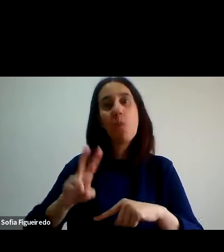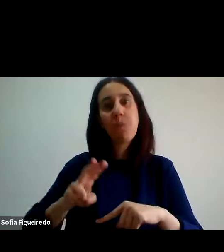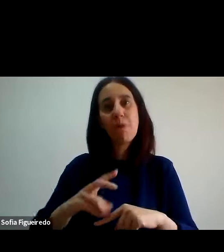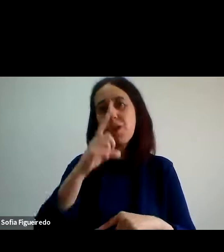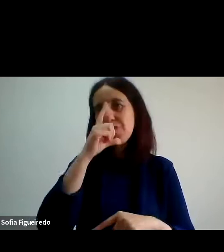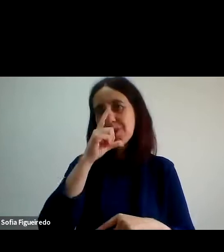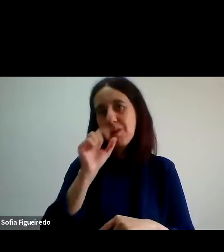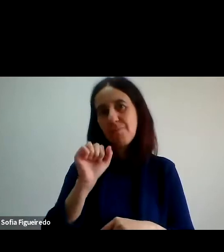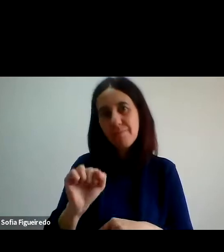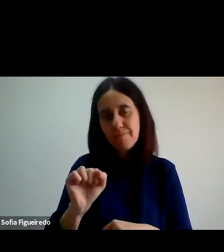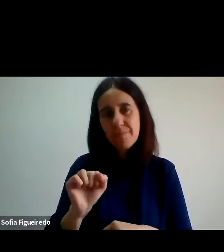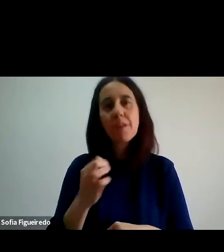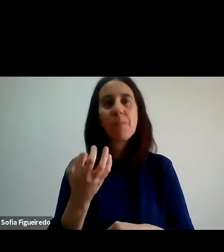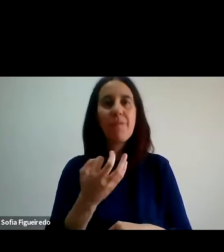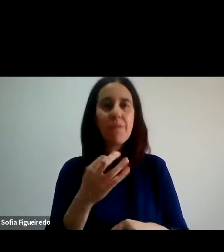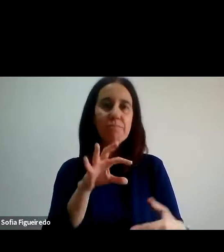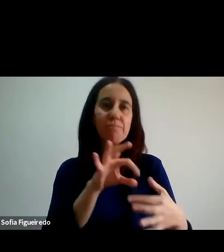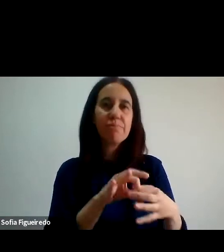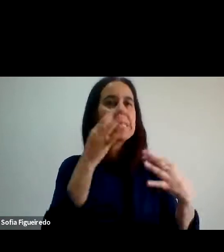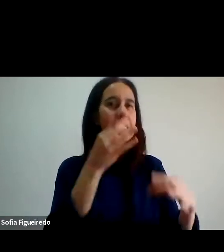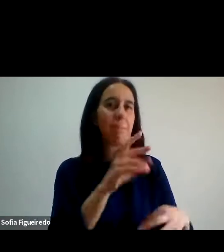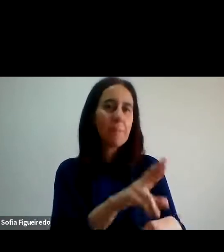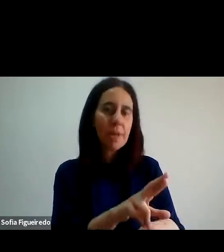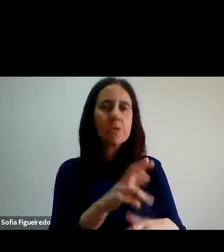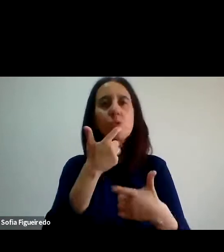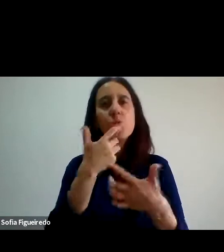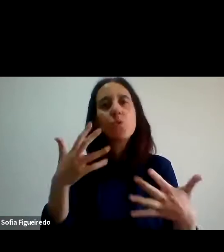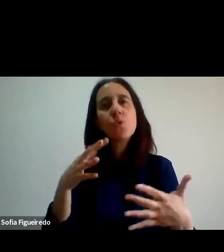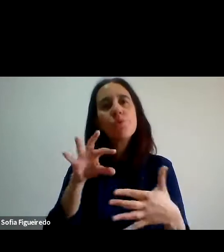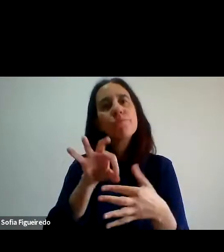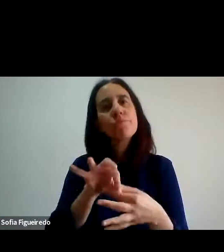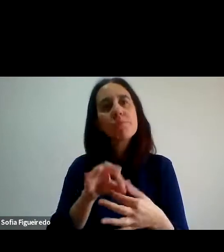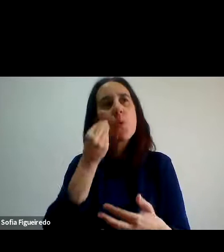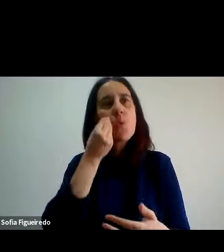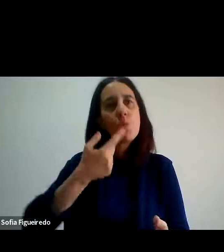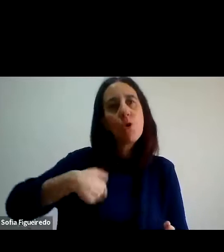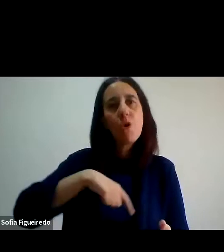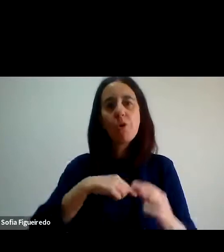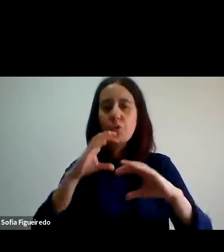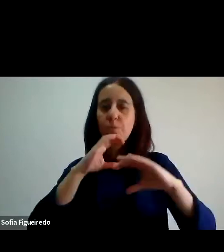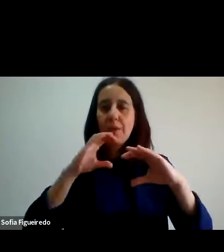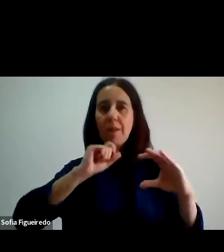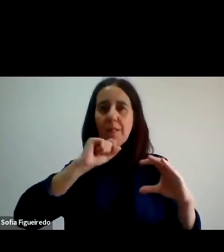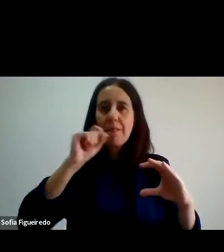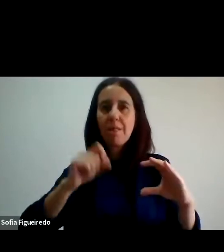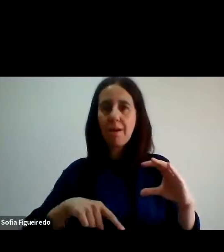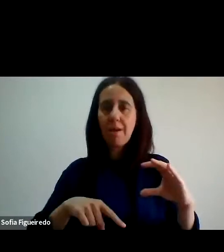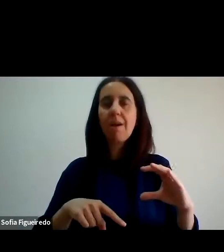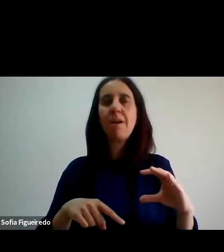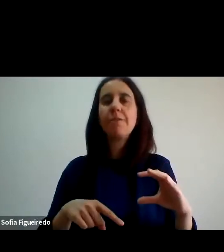cidadão, as iniciativas ligadas ao Simplex, tudo o que teve a ver com como é que nós podemos comunicar